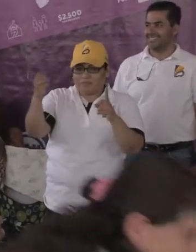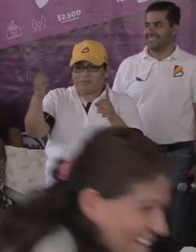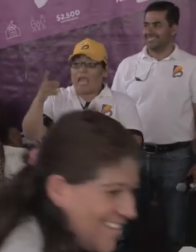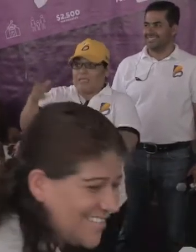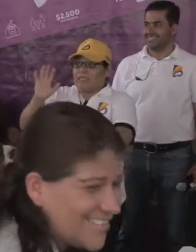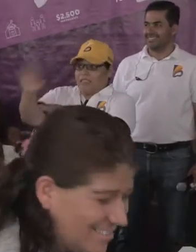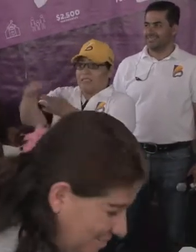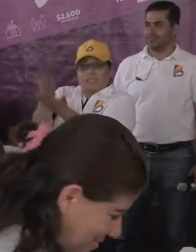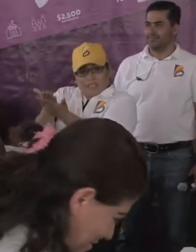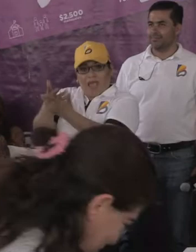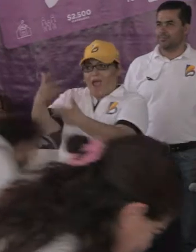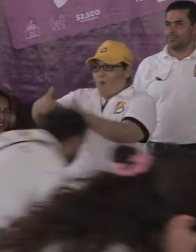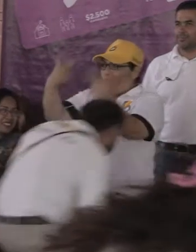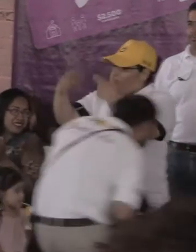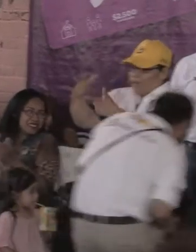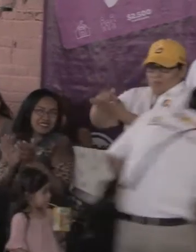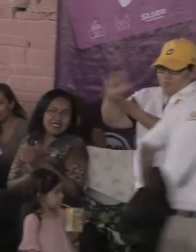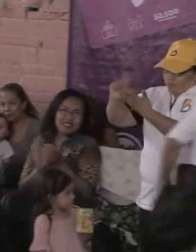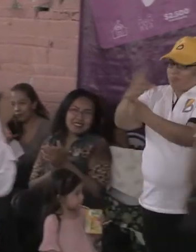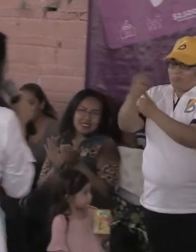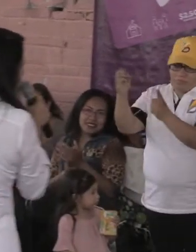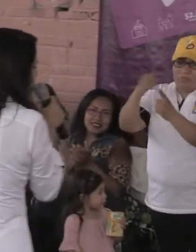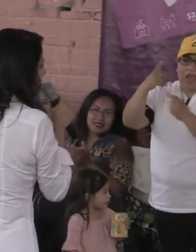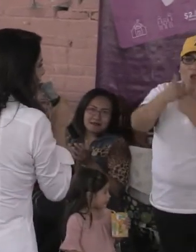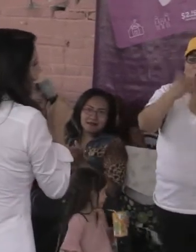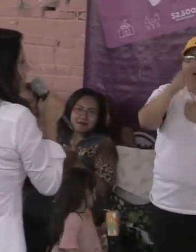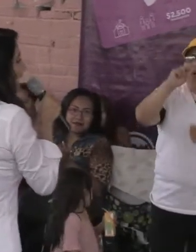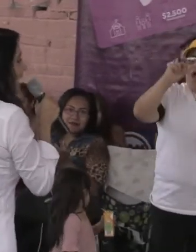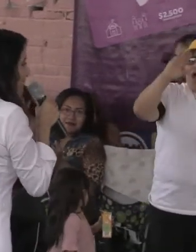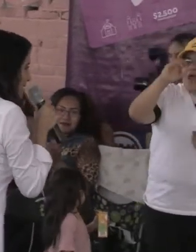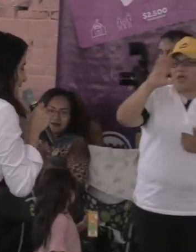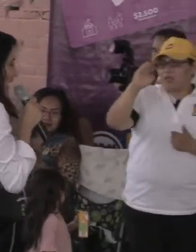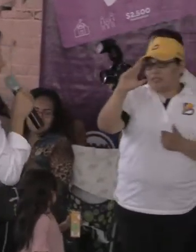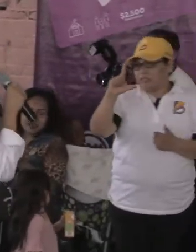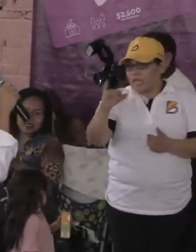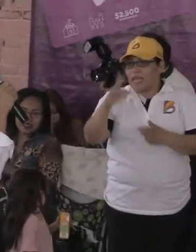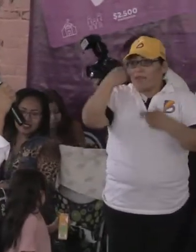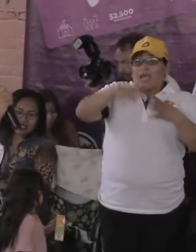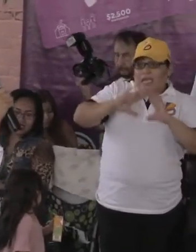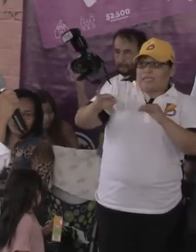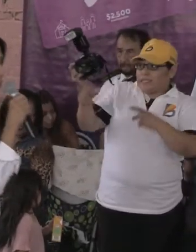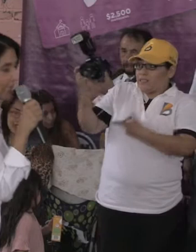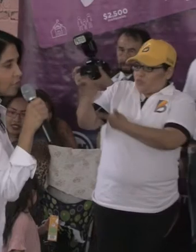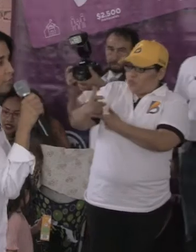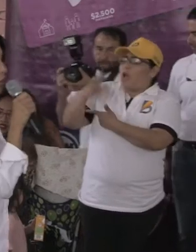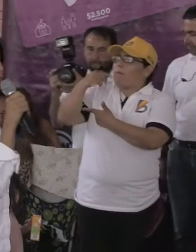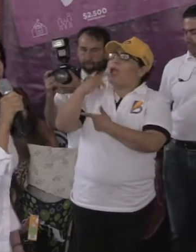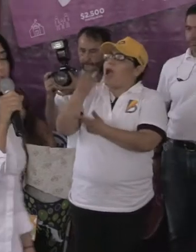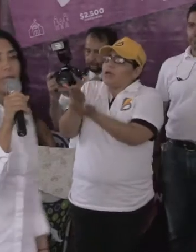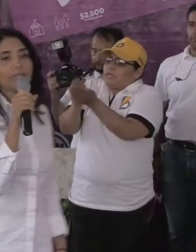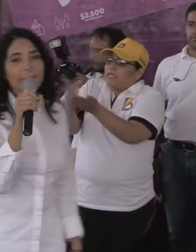Se los vamos a comprar, nos vamos a organizar con Araceli para capacitarlas, para consumir